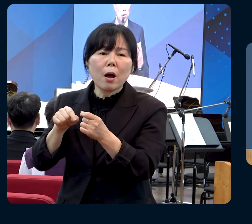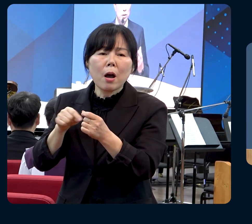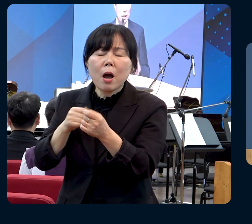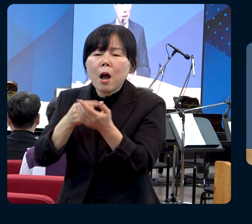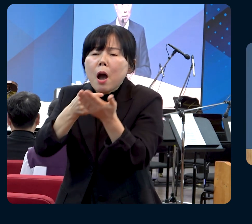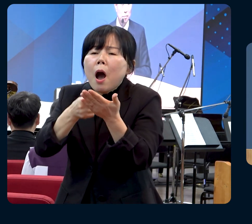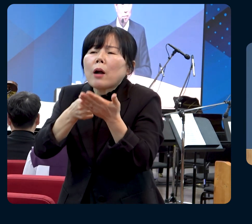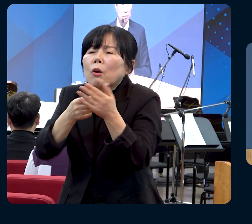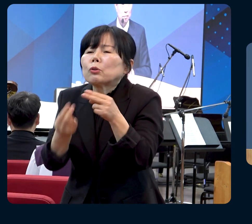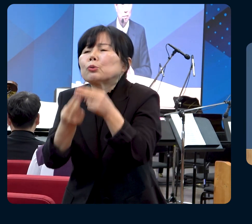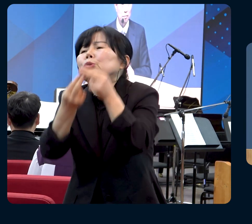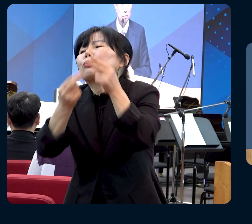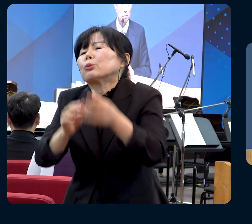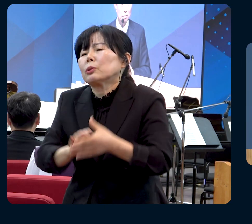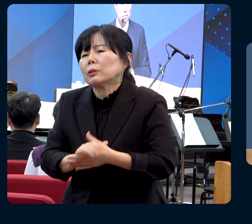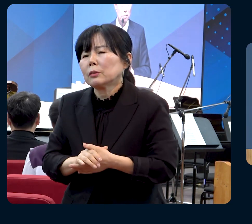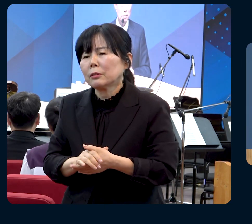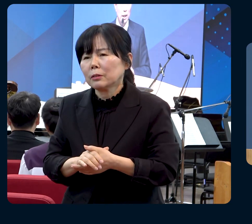아껴두셨다가